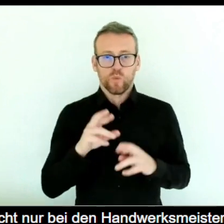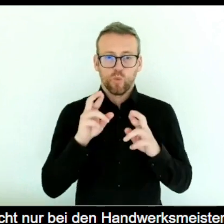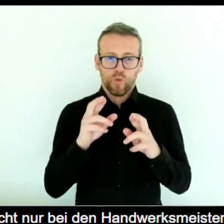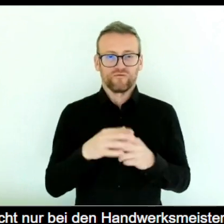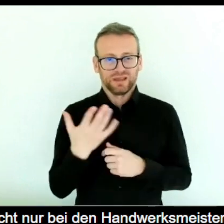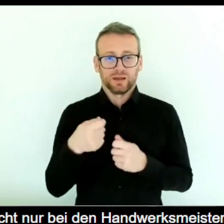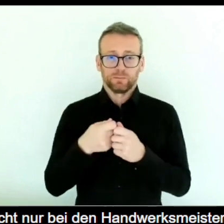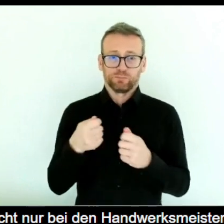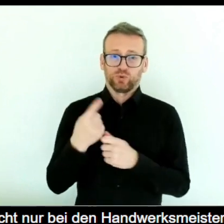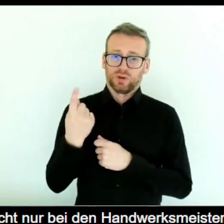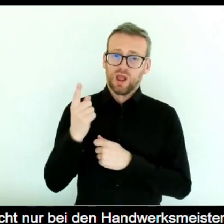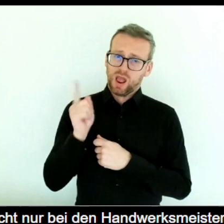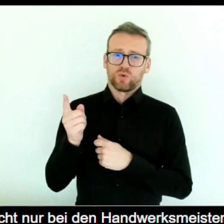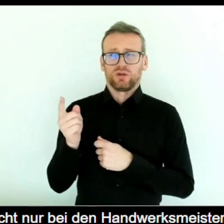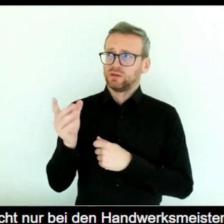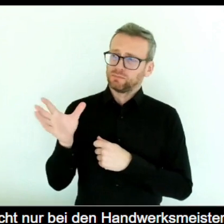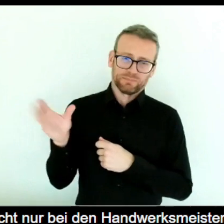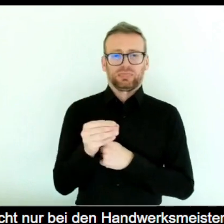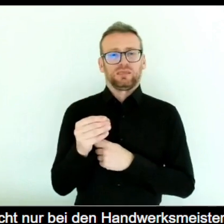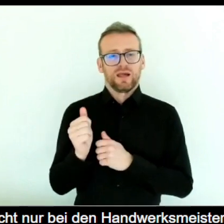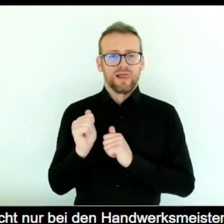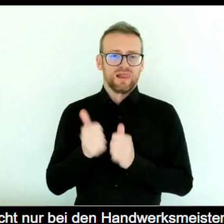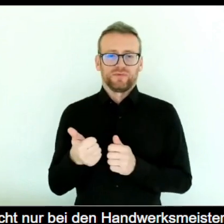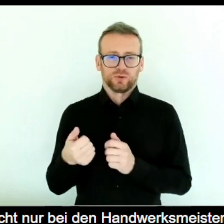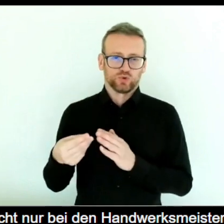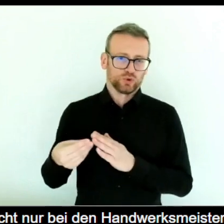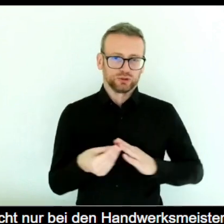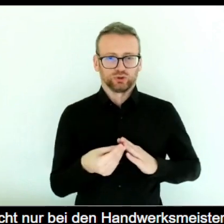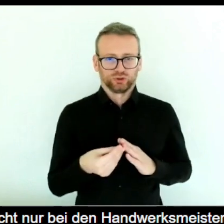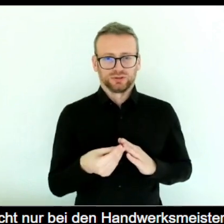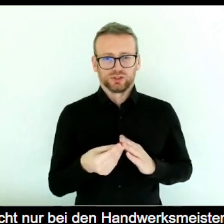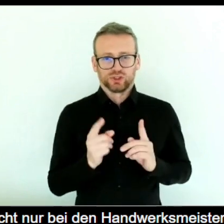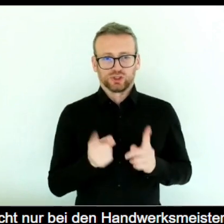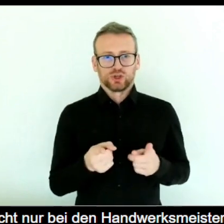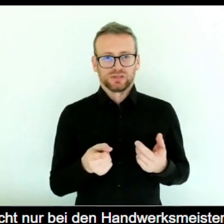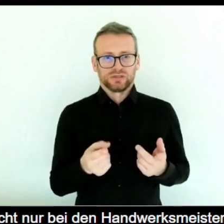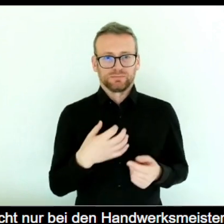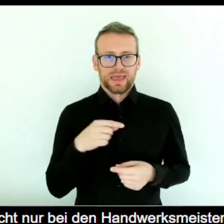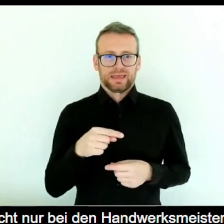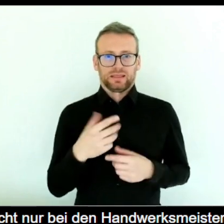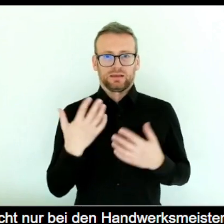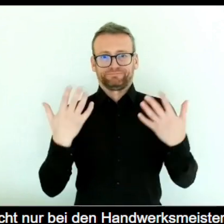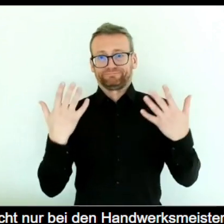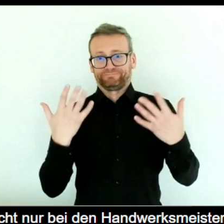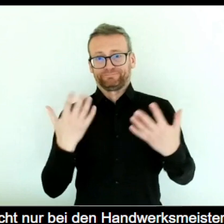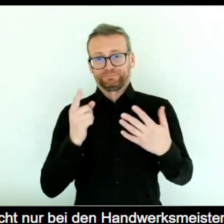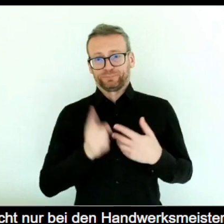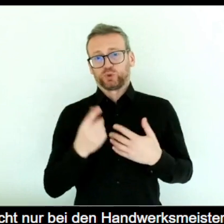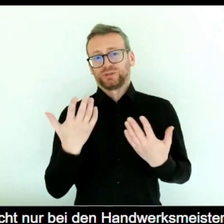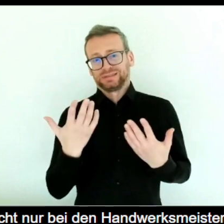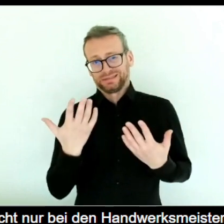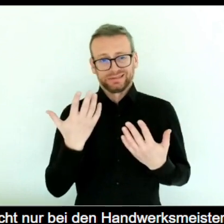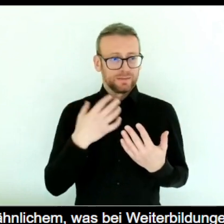wir viel Geld aus, aber das ist uns die Sache wert. neben dem Thema Tag des Handwerks an den Schulen,